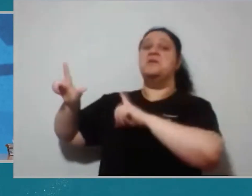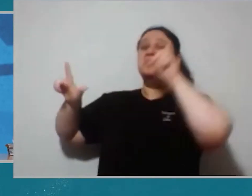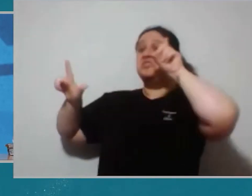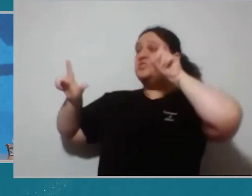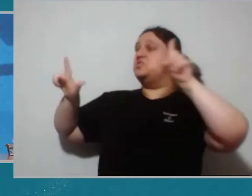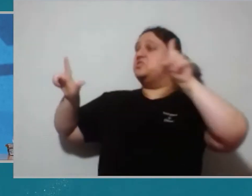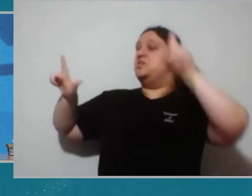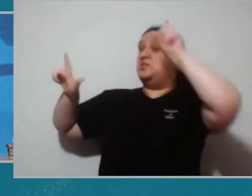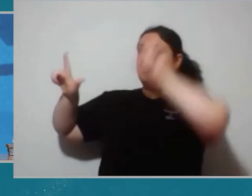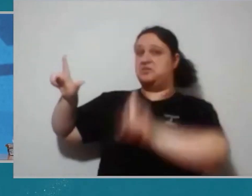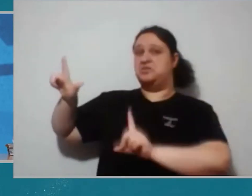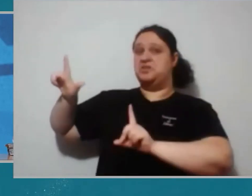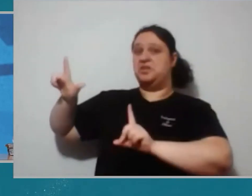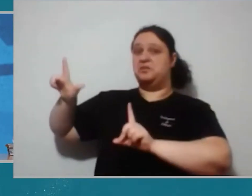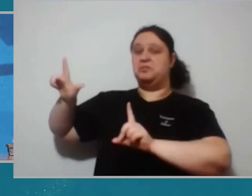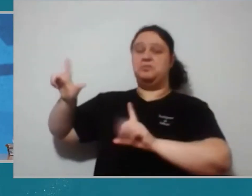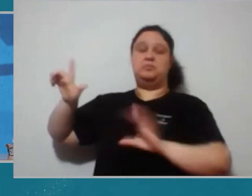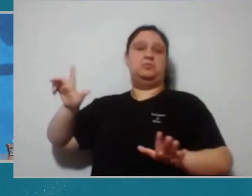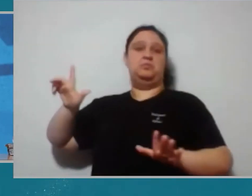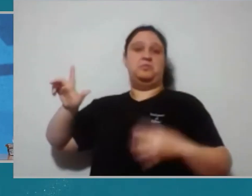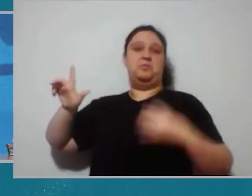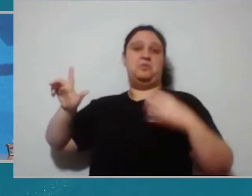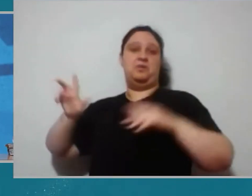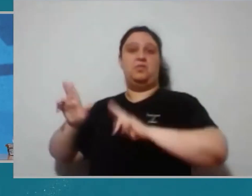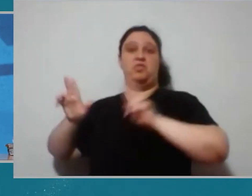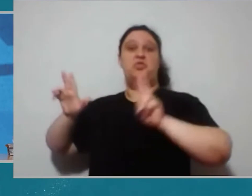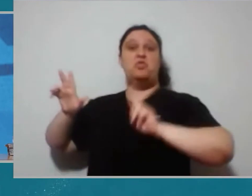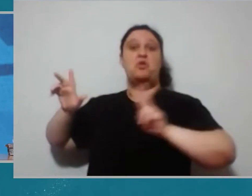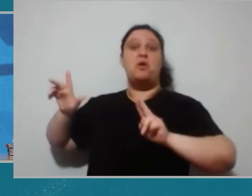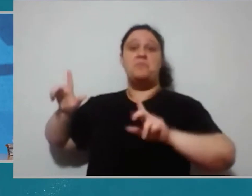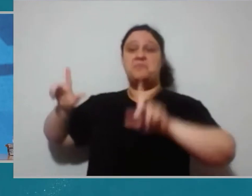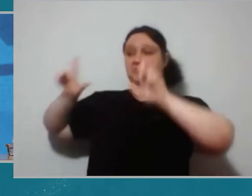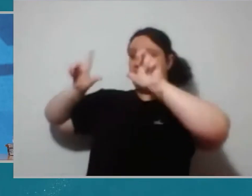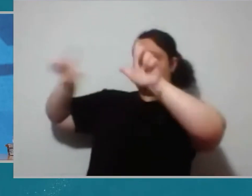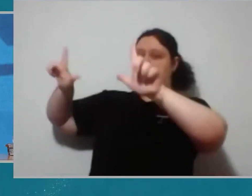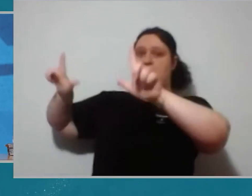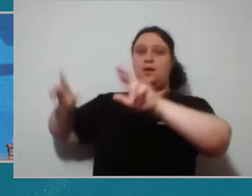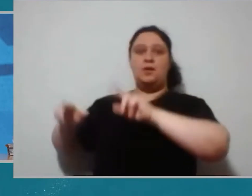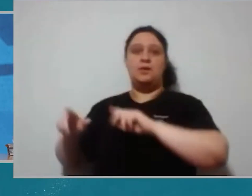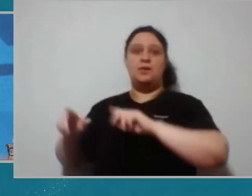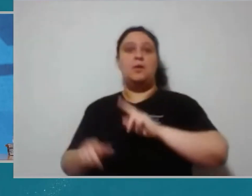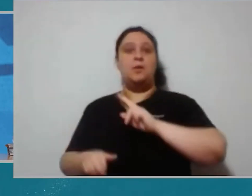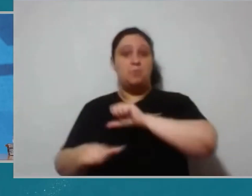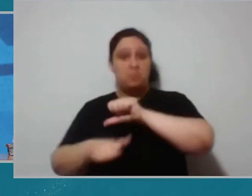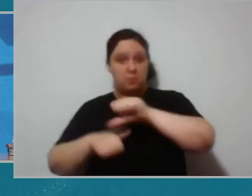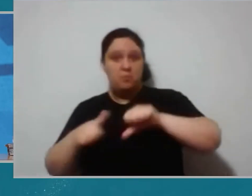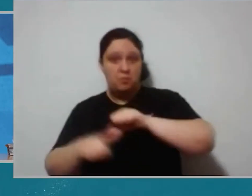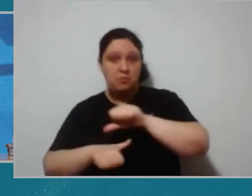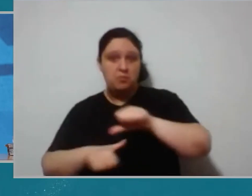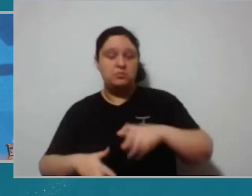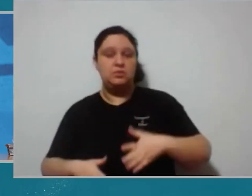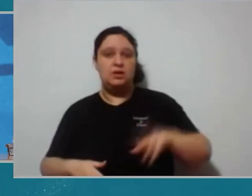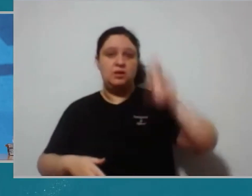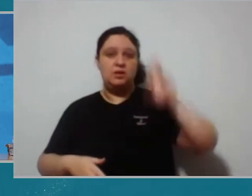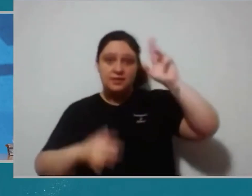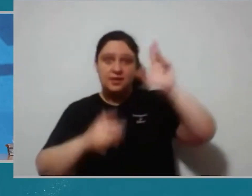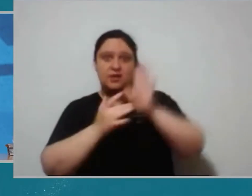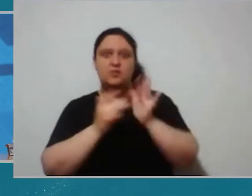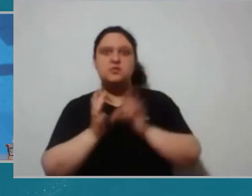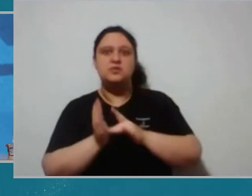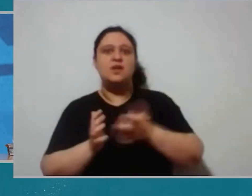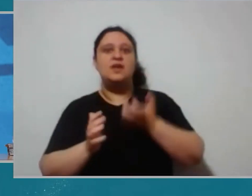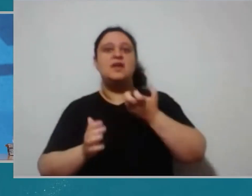pessoa, sabia? Só por causa de uma placa de acrílico. Senhor Jesus! Queremos seguir o